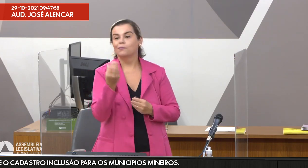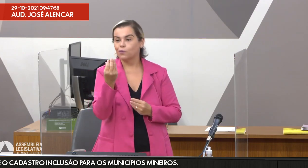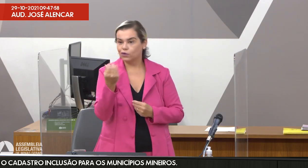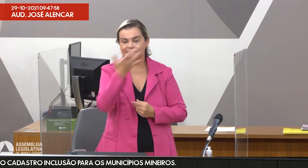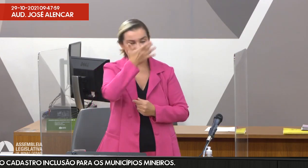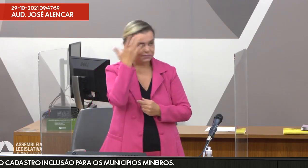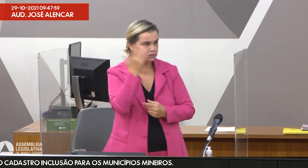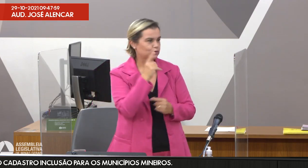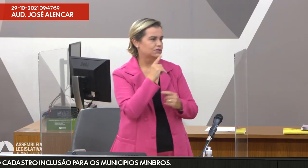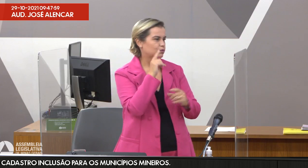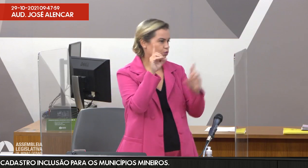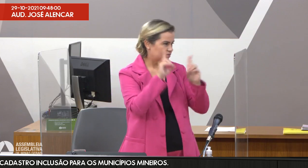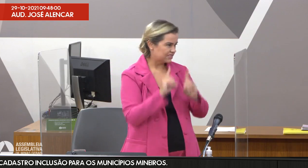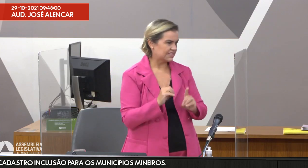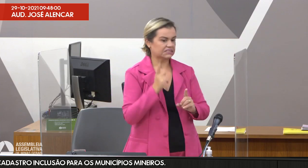ao mercado de trabalho.